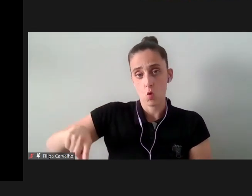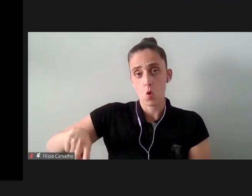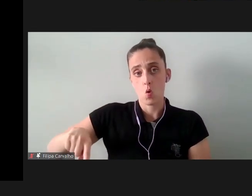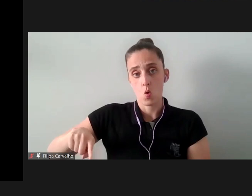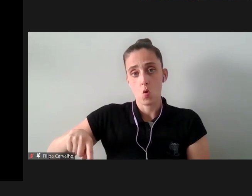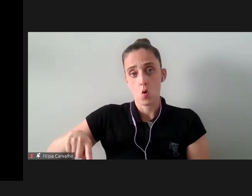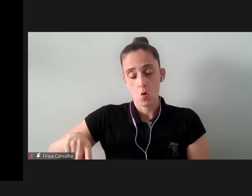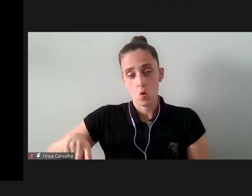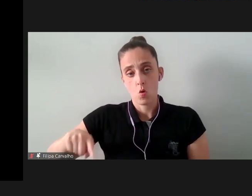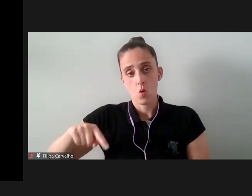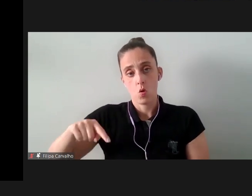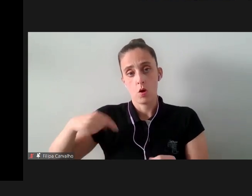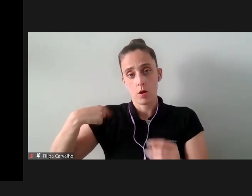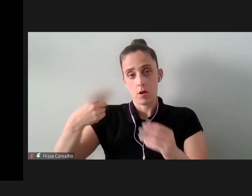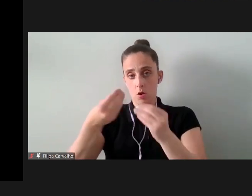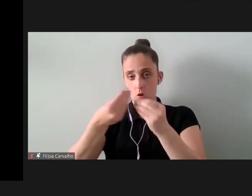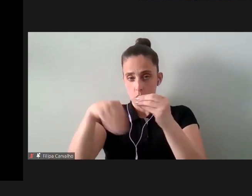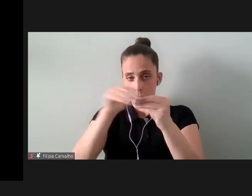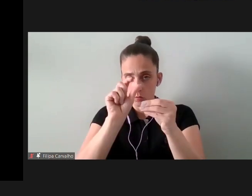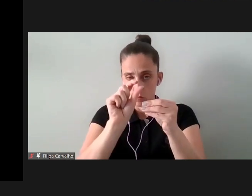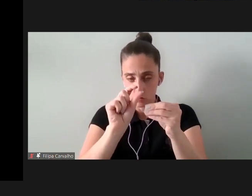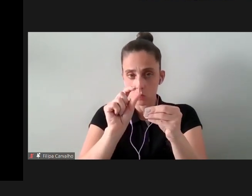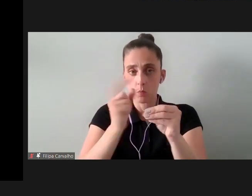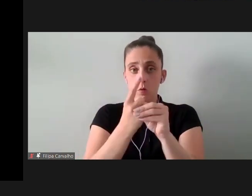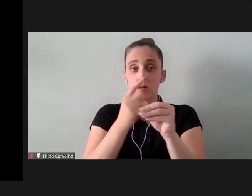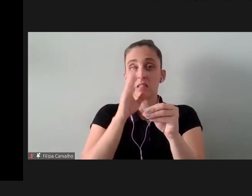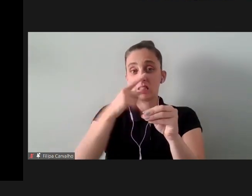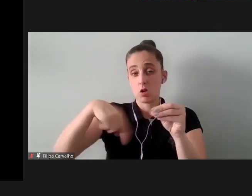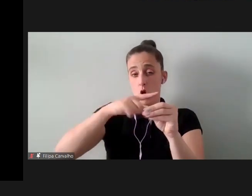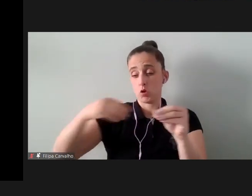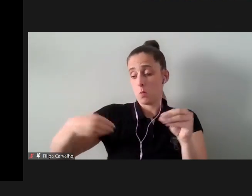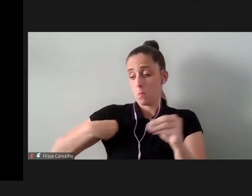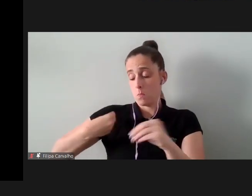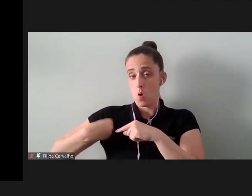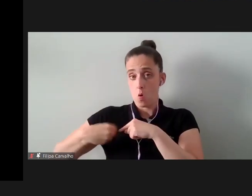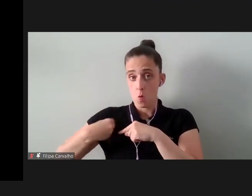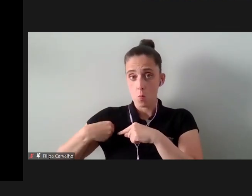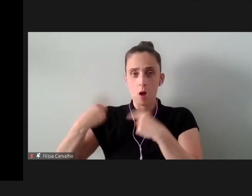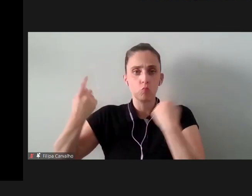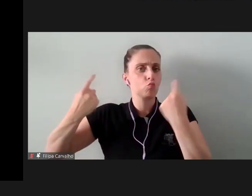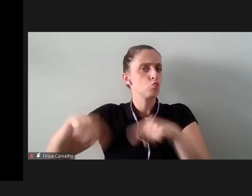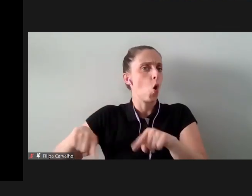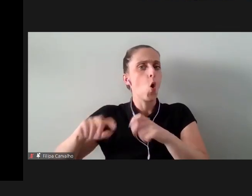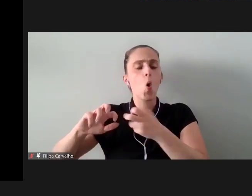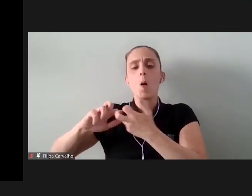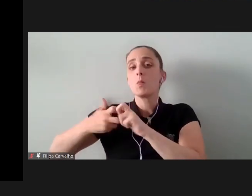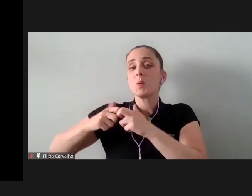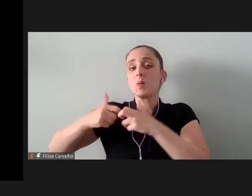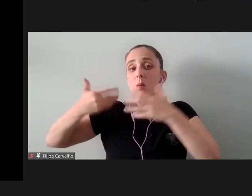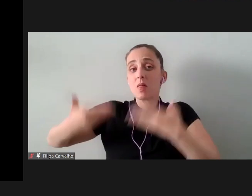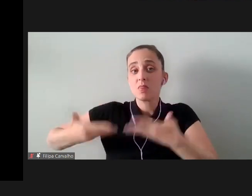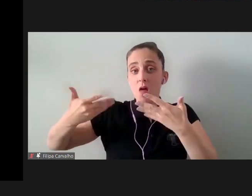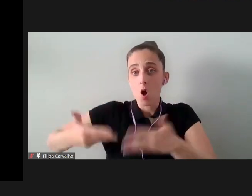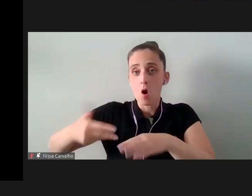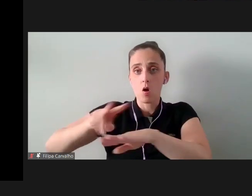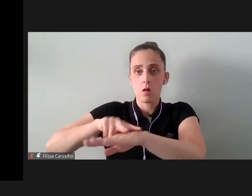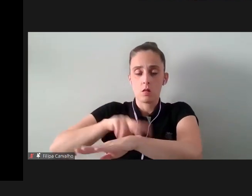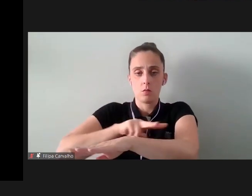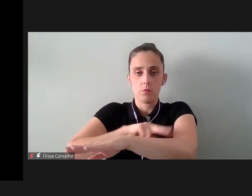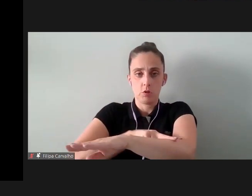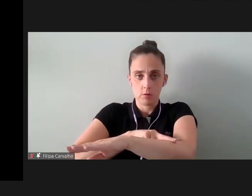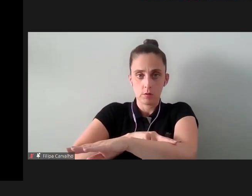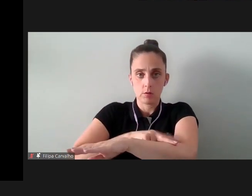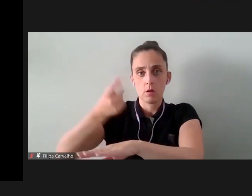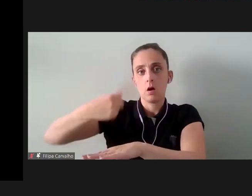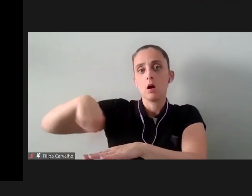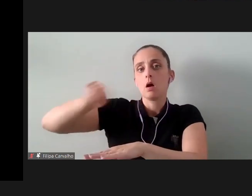que eu adiciono à discussão é o seguinte: se a gente se preocupar apenas com os problemas atuais da administração, a